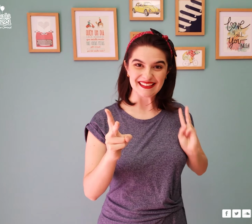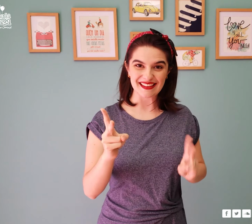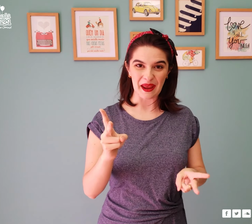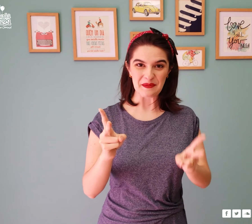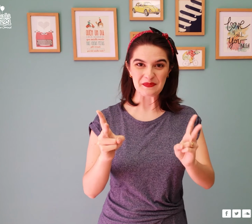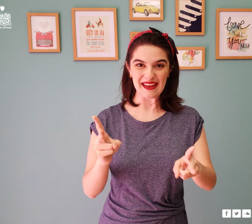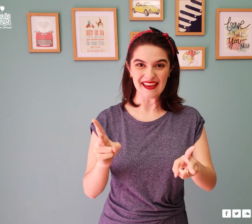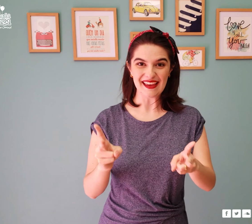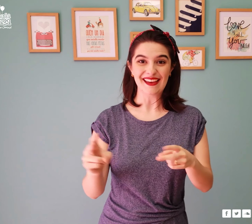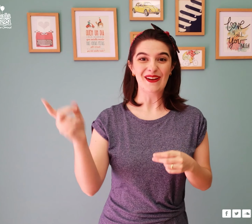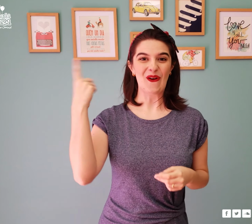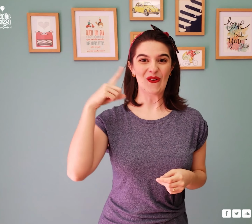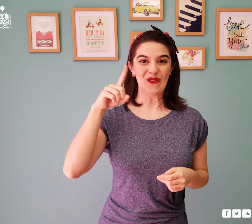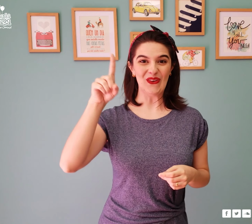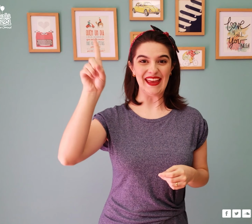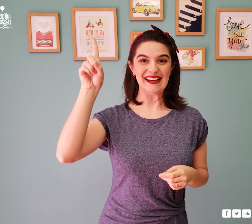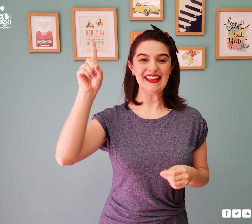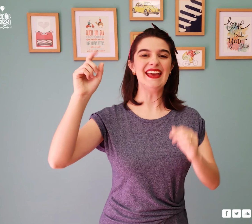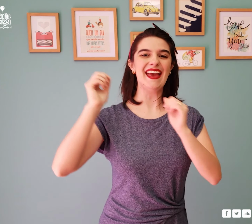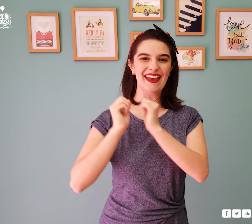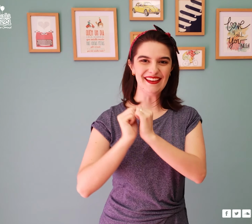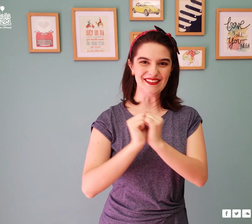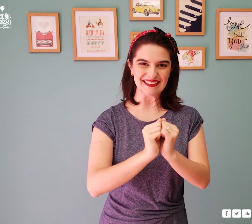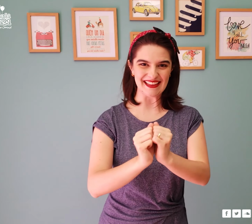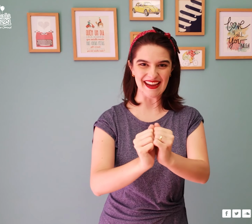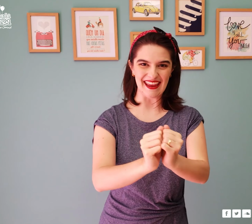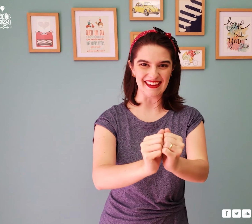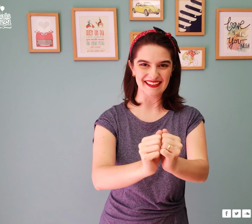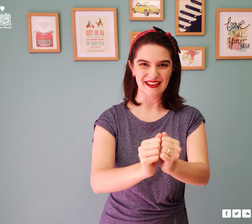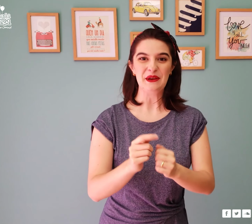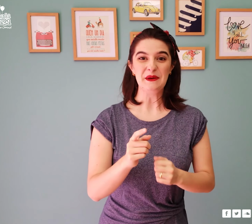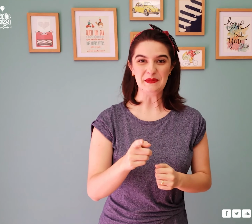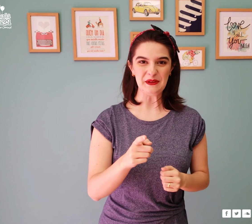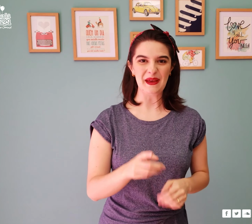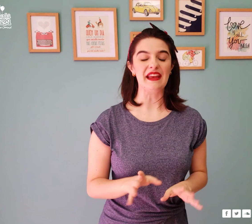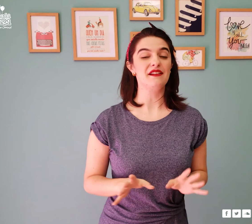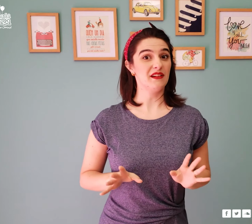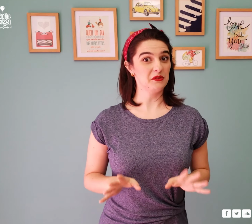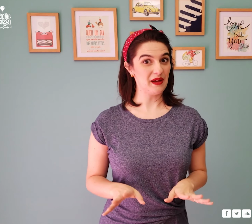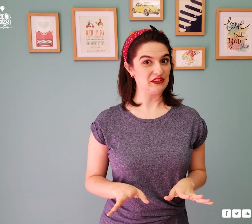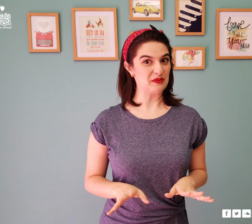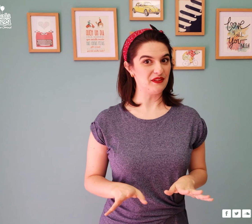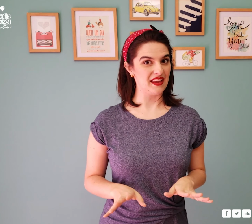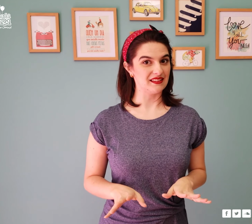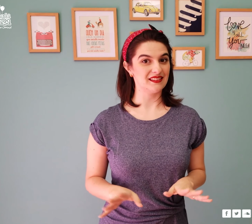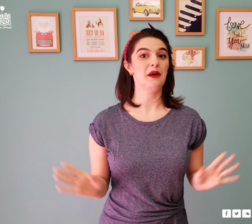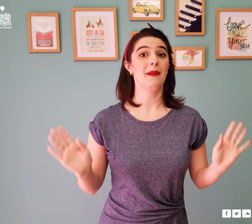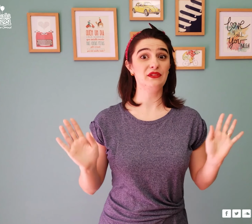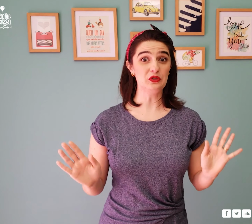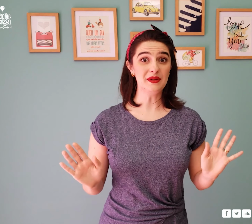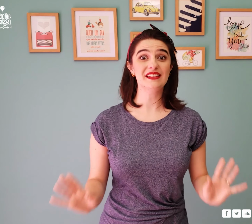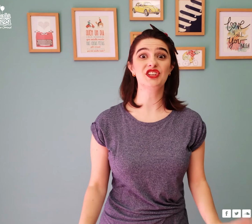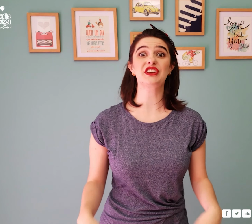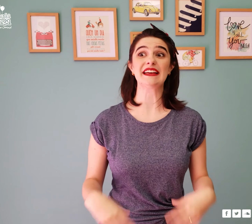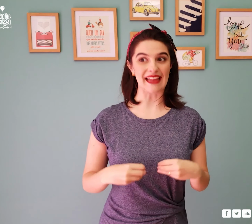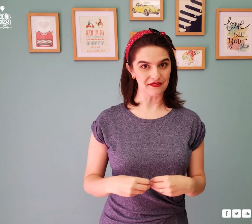Sempre. Com ele eu andarei. Muito bem. Vamos mais uma vez? Mais uma antes da gente cantar